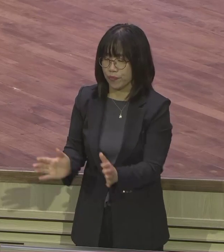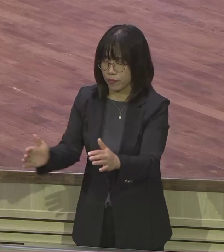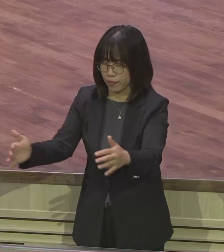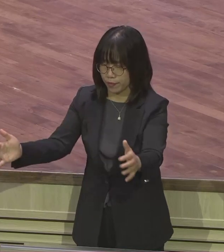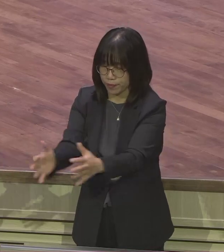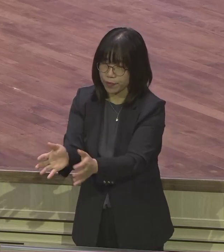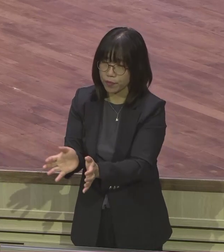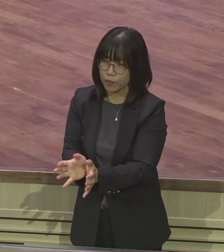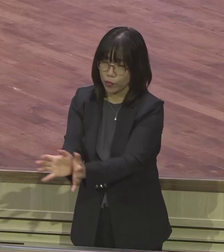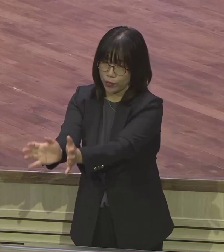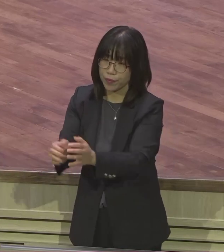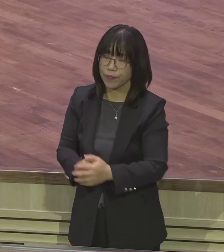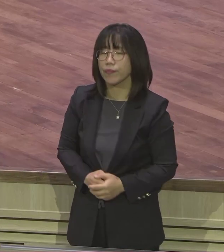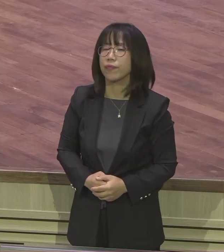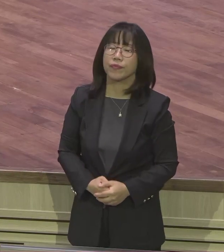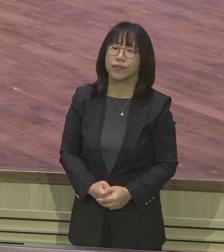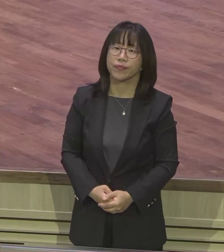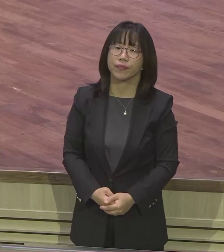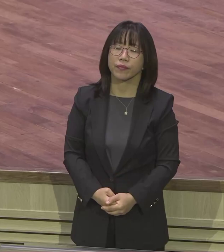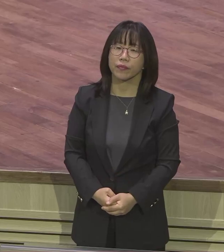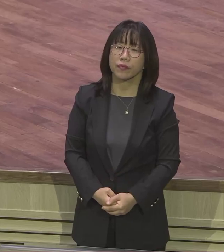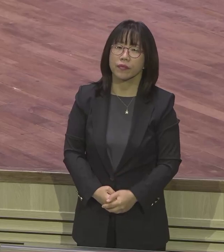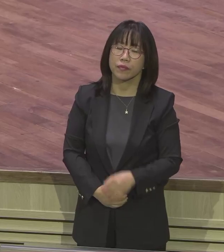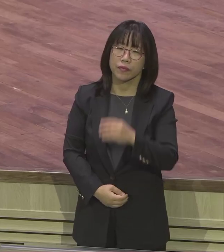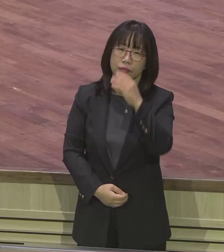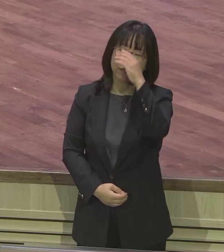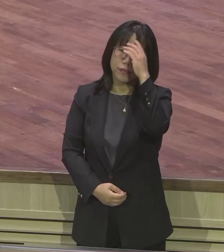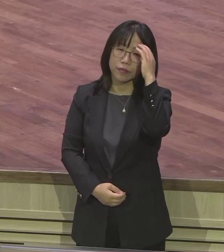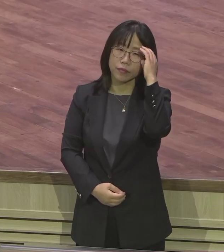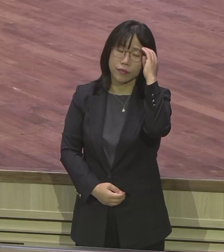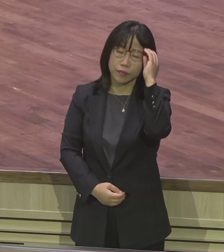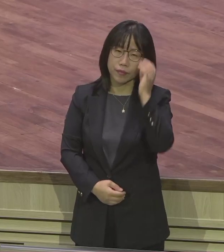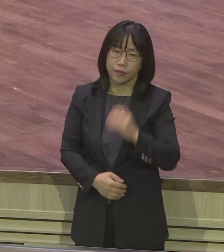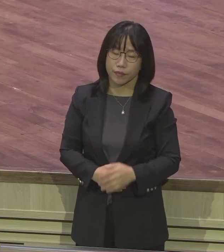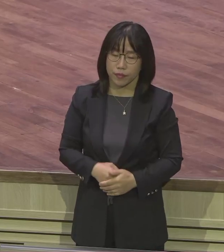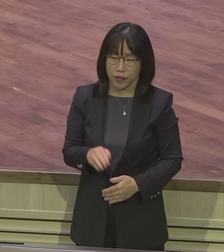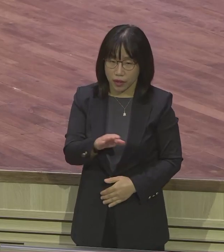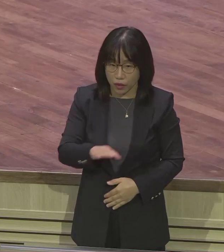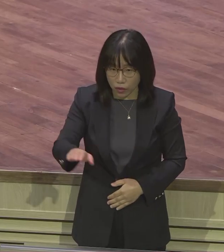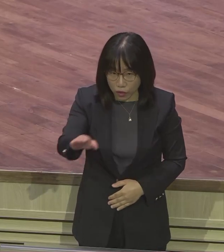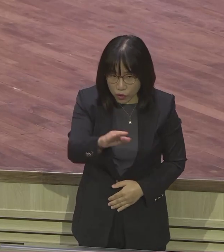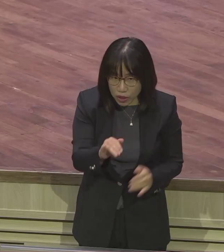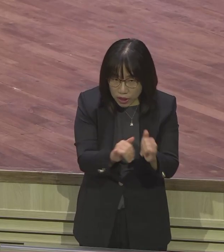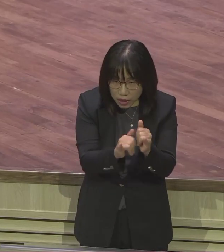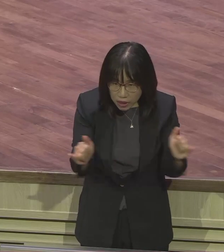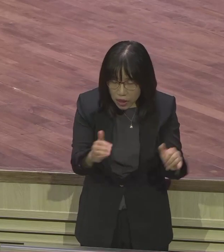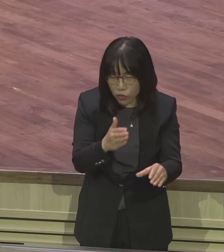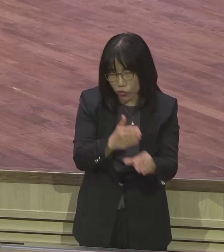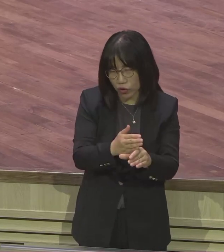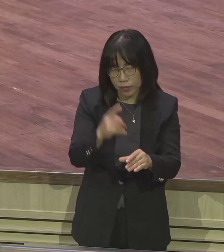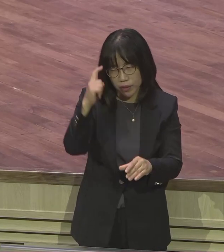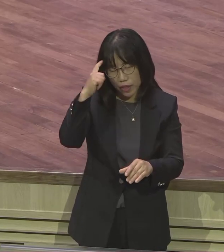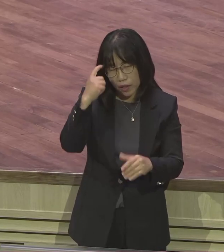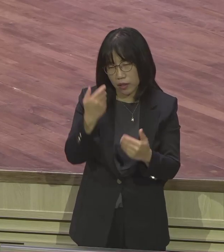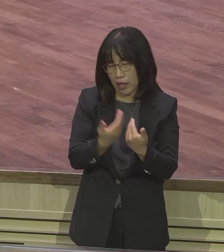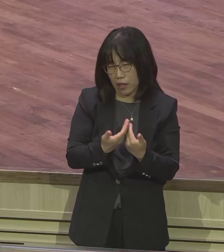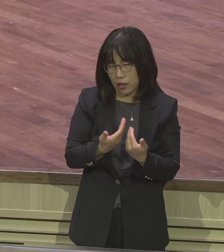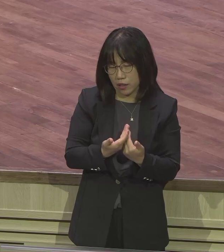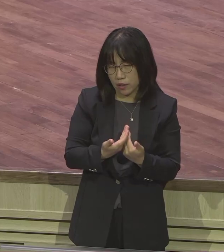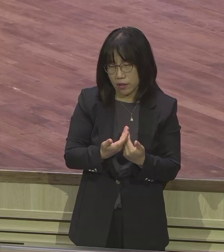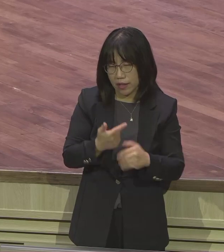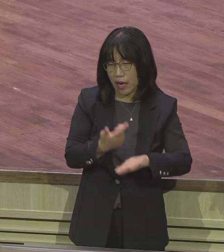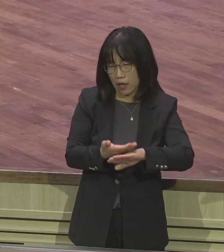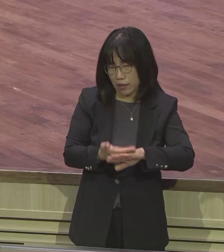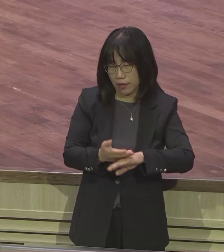세속화 된 우리하고는 다르지요. 노는 게 판단이 다르지요. 생각이 다르지요. 237 나라 살리를